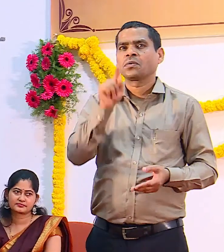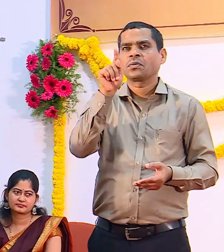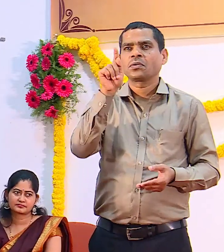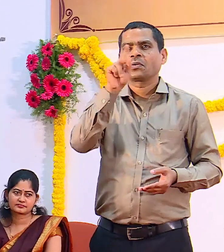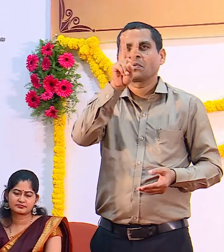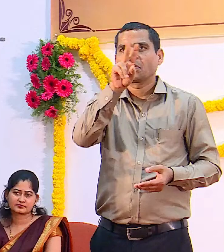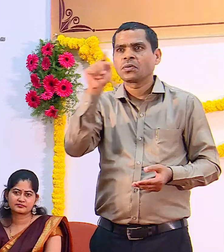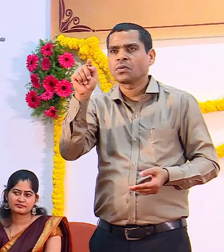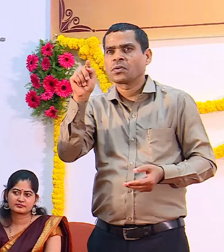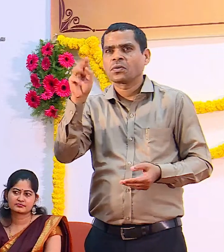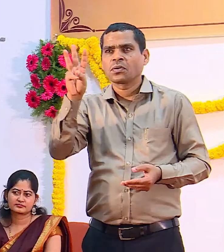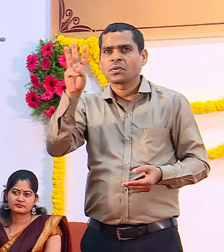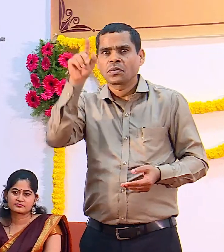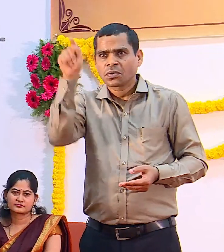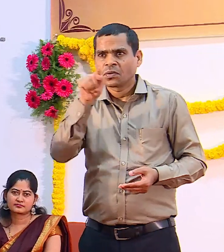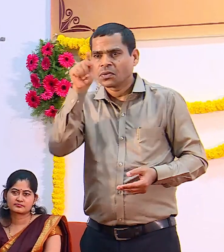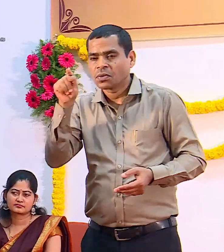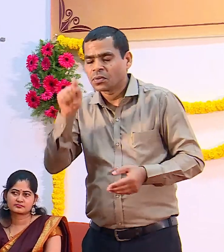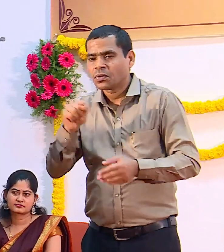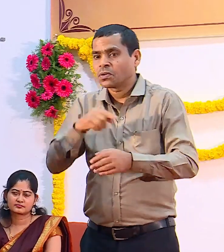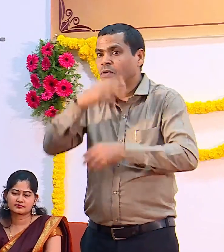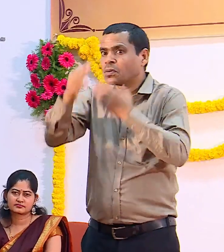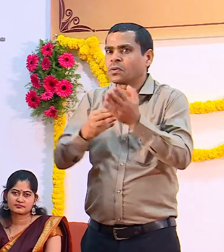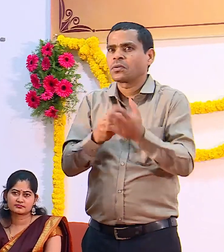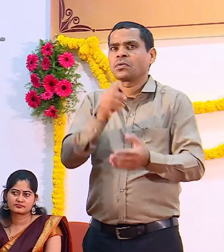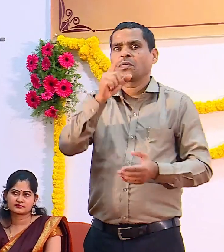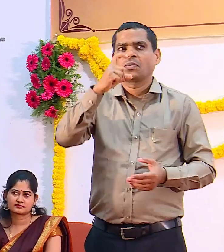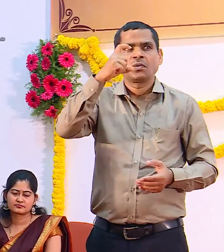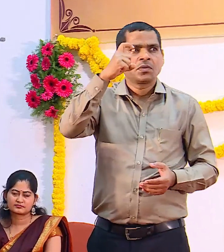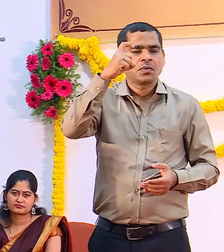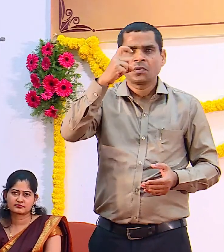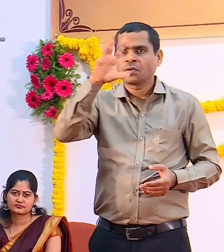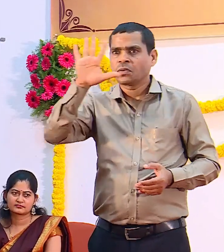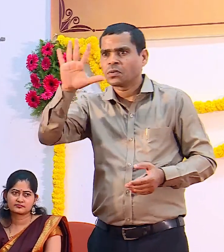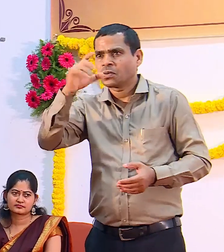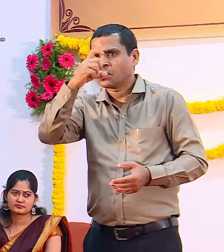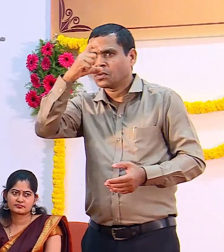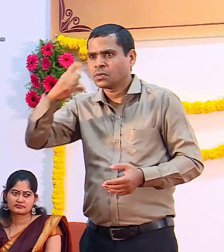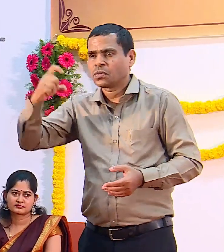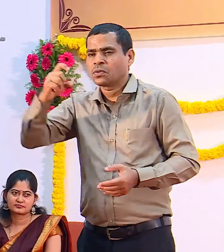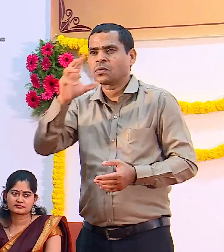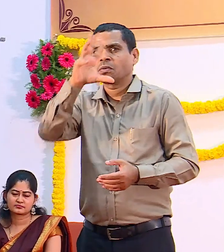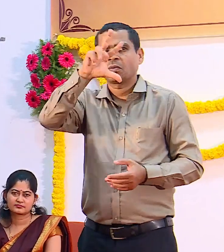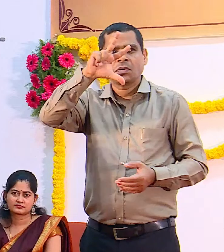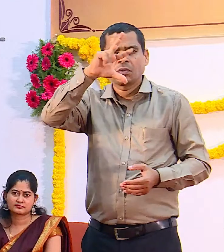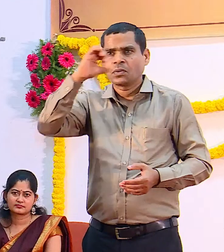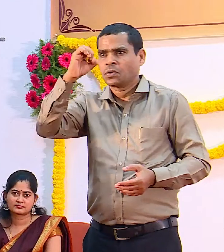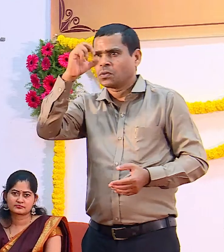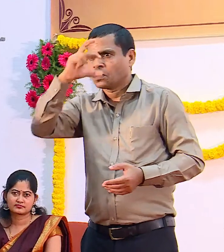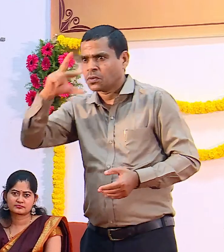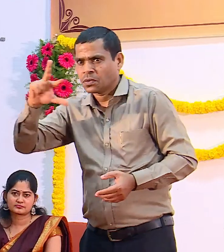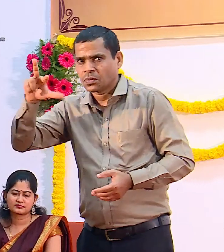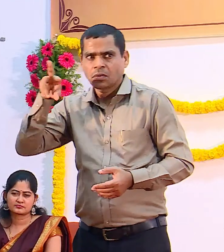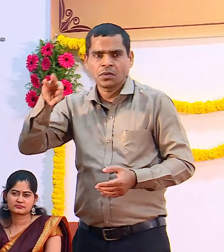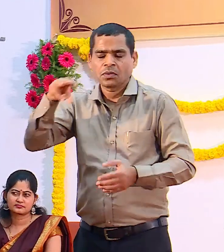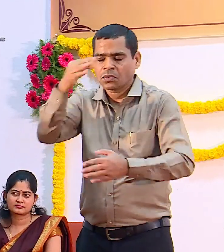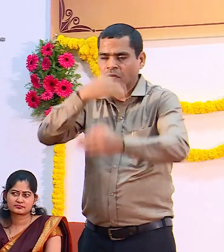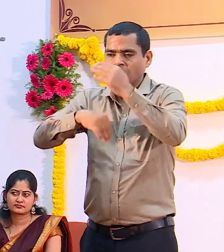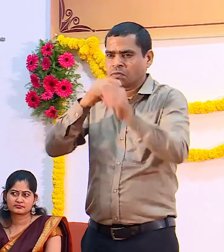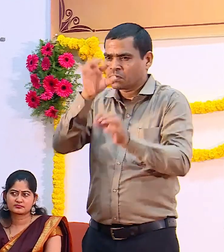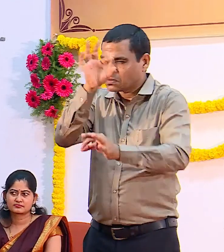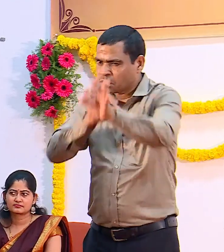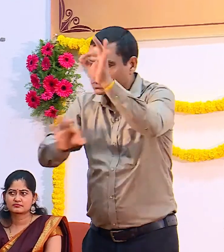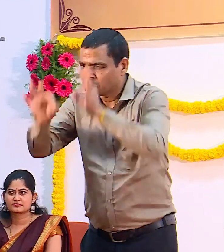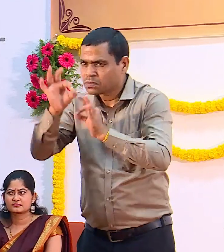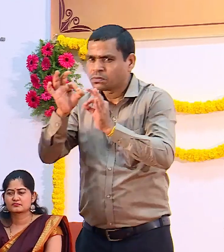तो लगभग 75 से 80 हज़ार बच्चे हर वर्ष हियरिंग लॉस होता होगा। उसमें हम कितने आइडेंटिफाई कर पाते हैं,